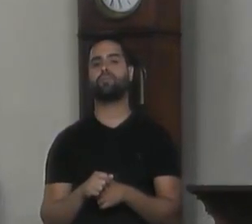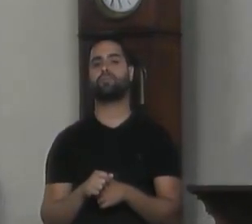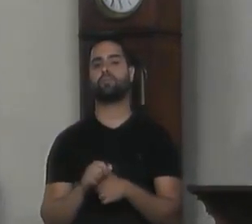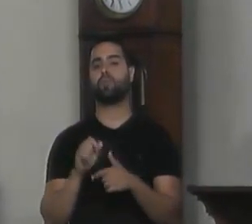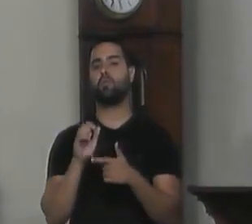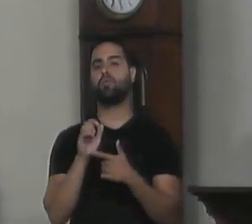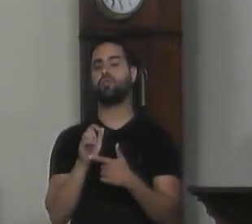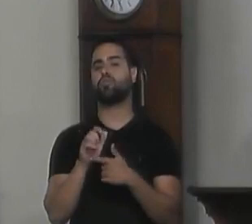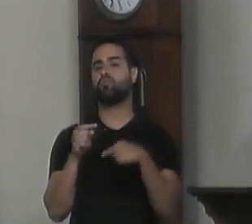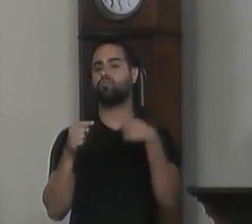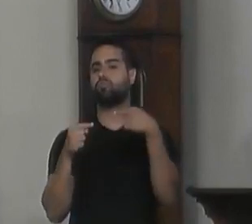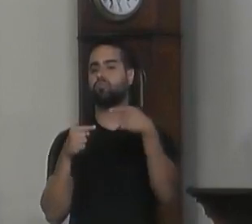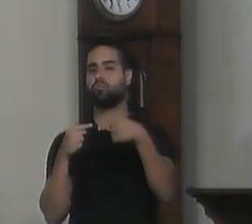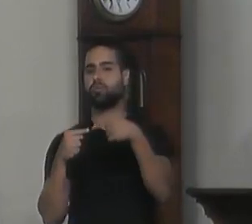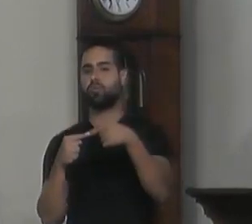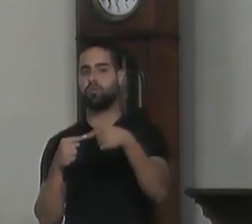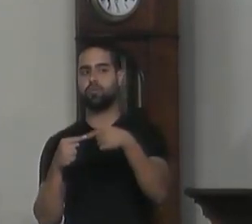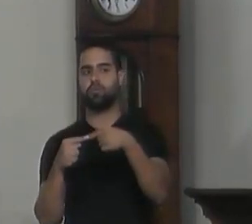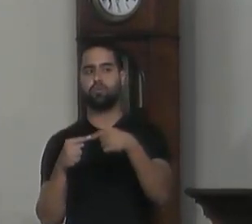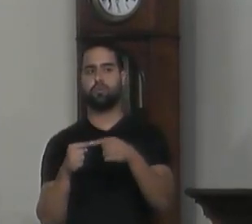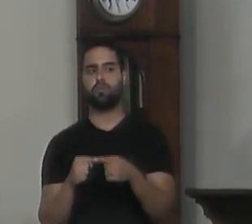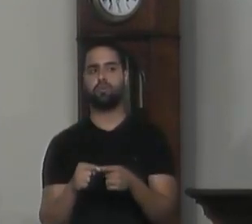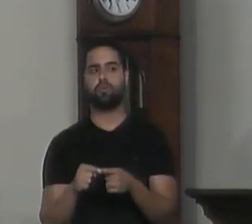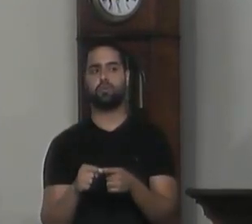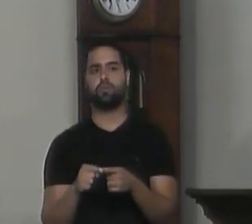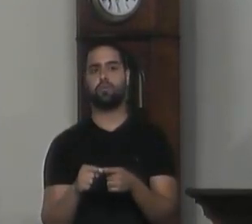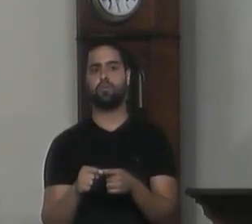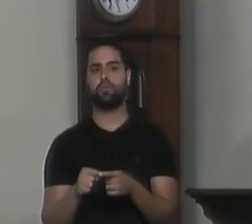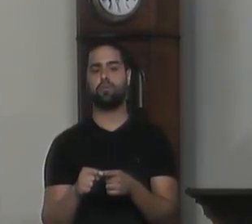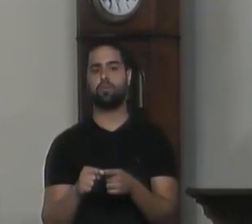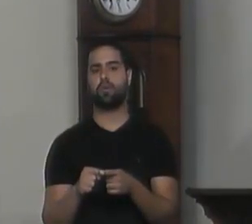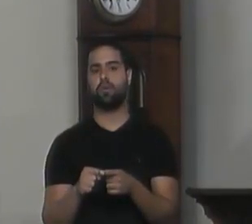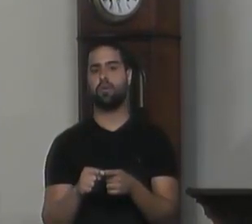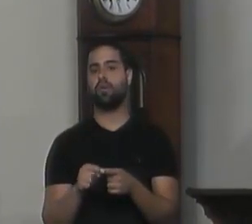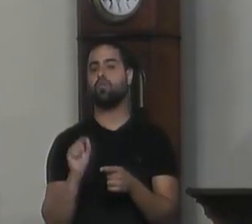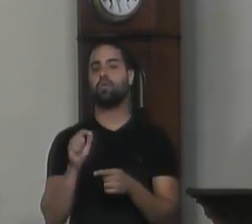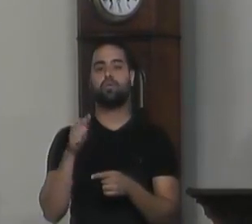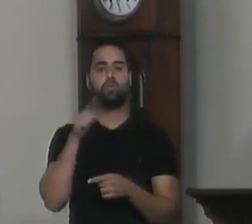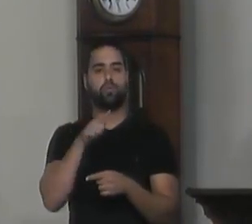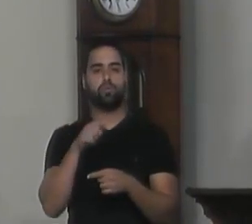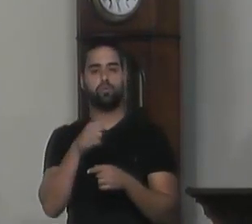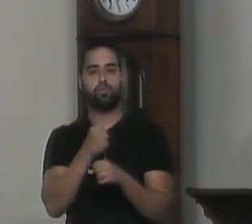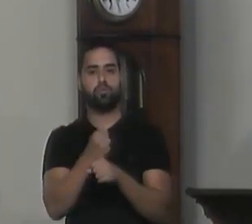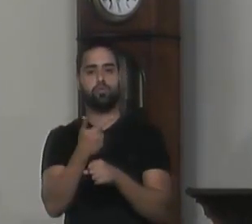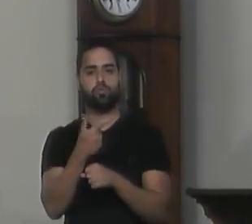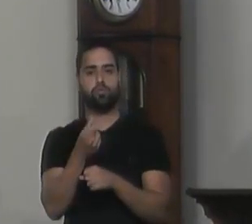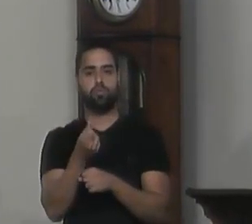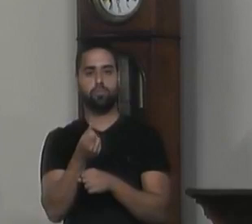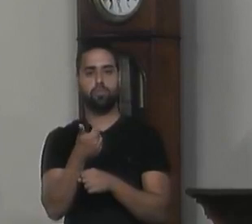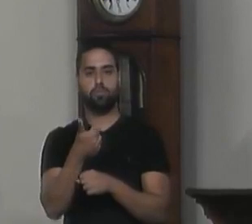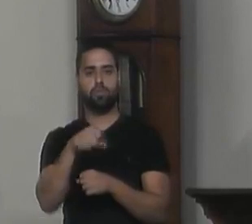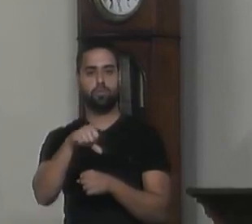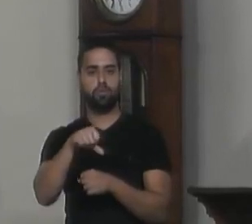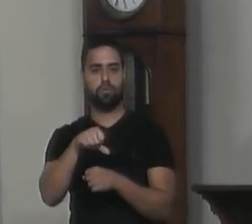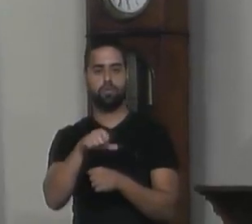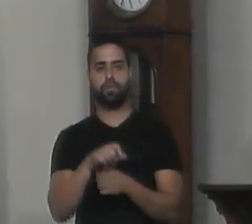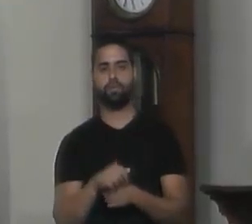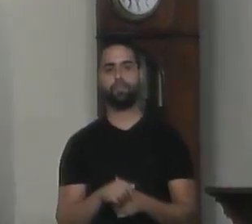as metas dos cumprimentos de metas de 2019.